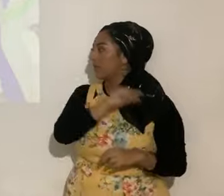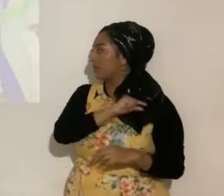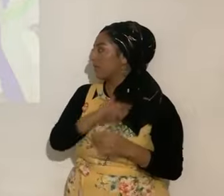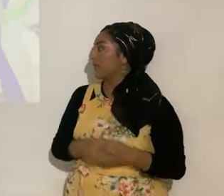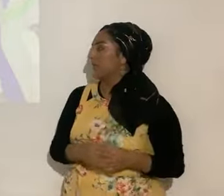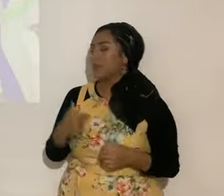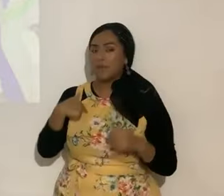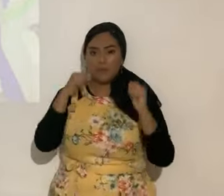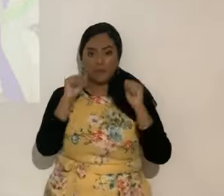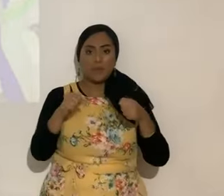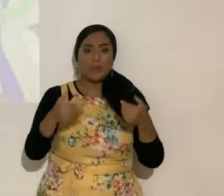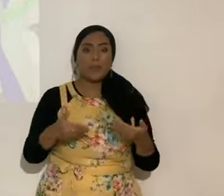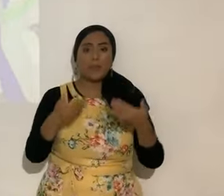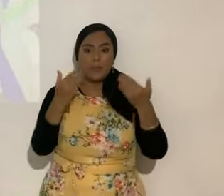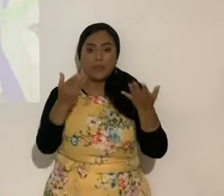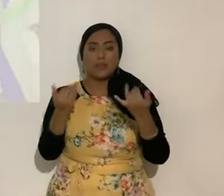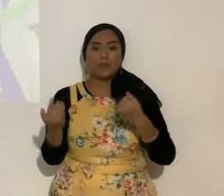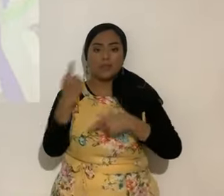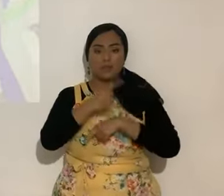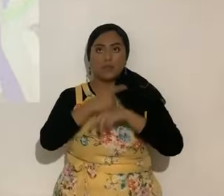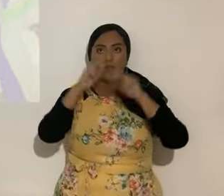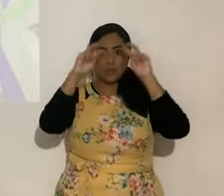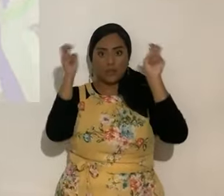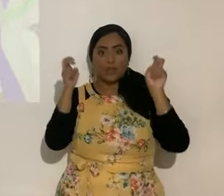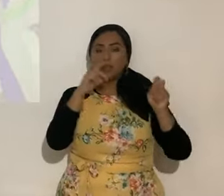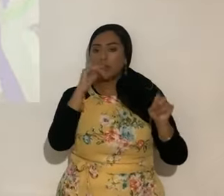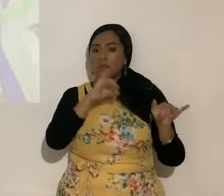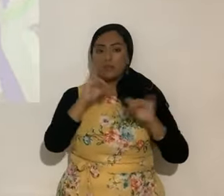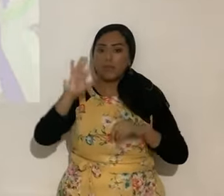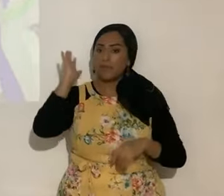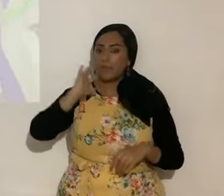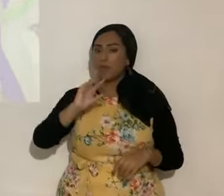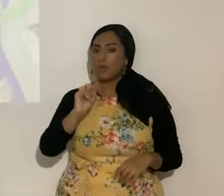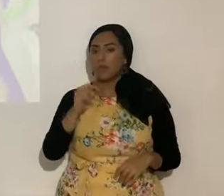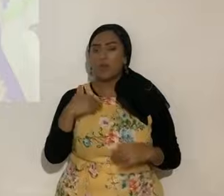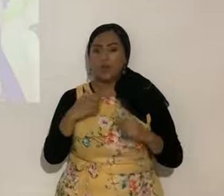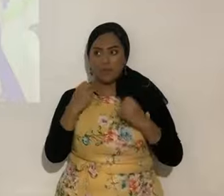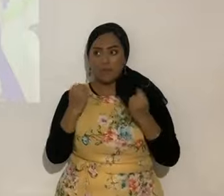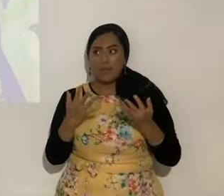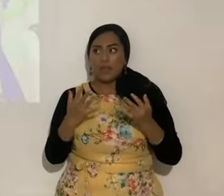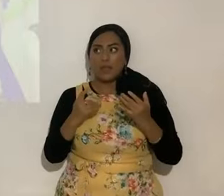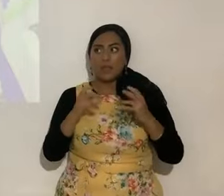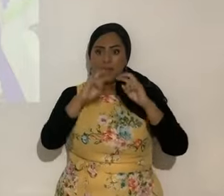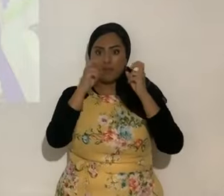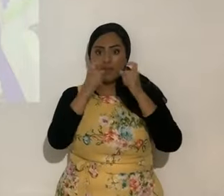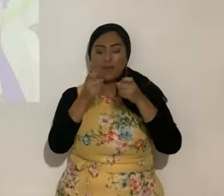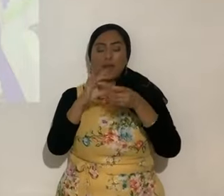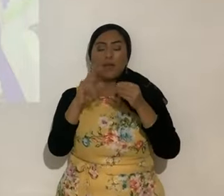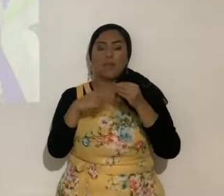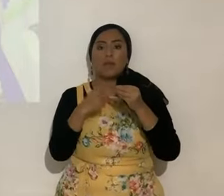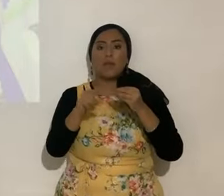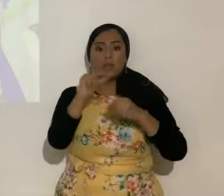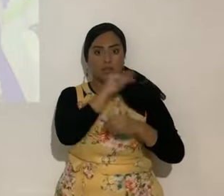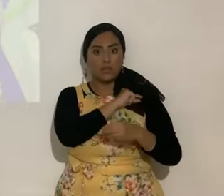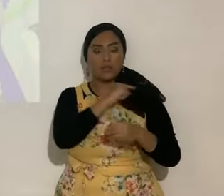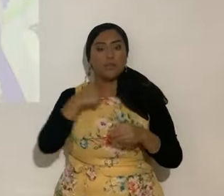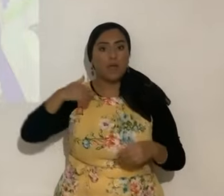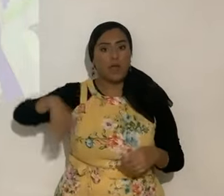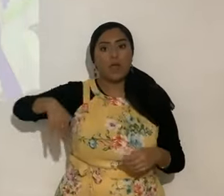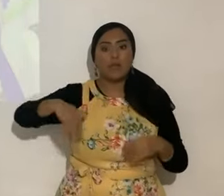yo les puedo asegurar, que este tema, no es un refrito, no, no, no, ya he dado varios temas, sobre culpabilidad, pero nunca había ministrado,